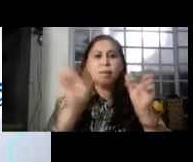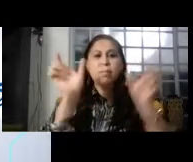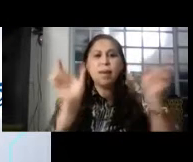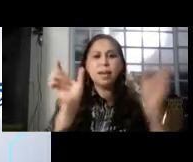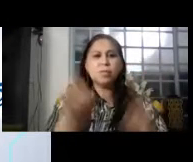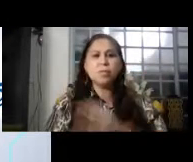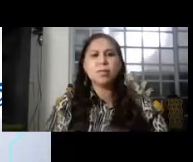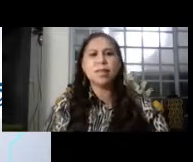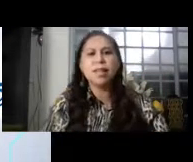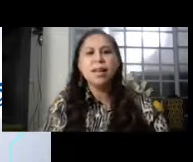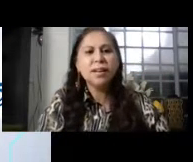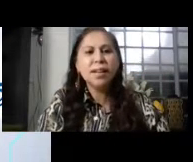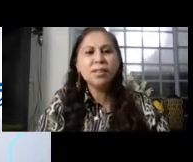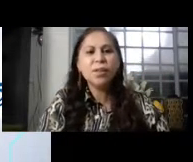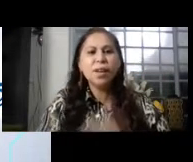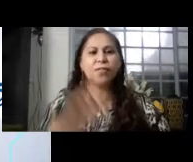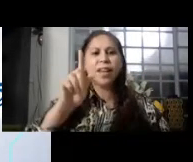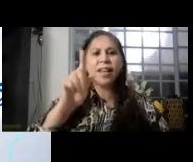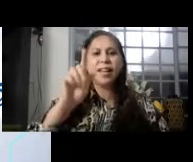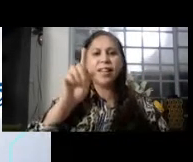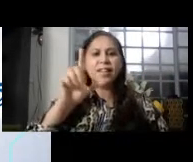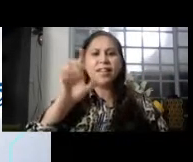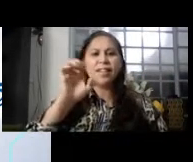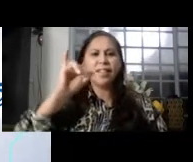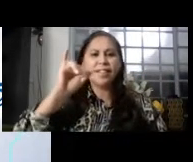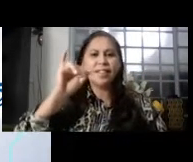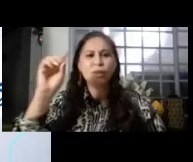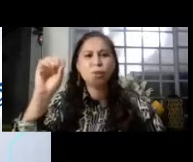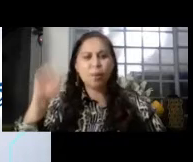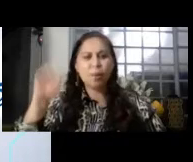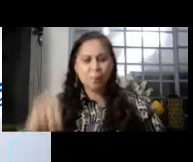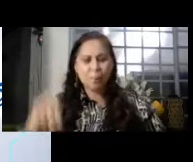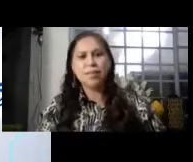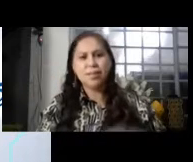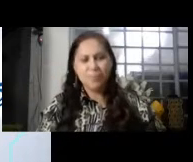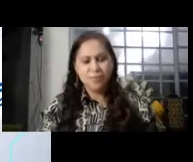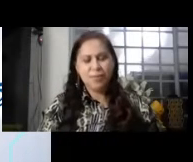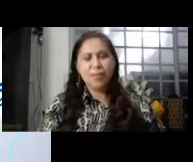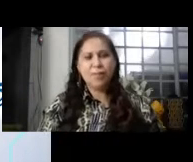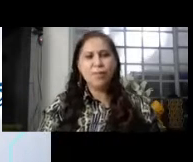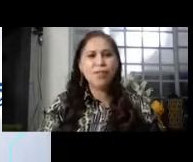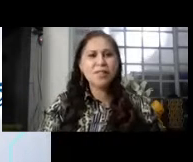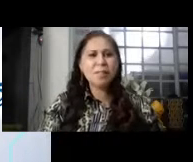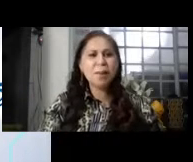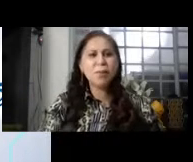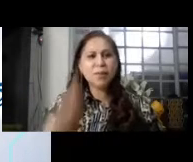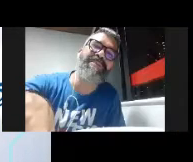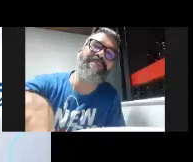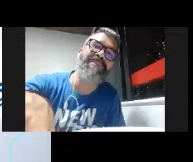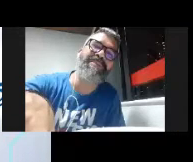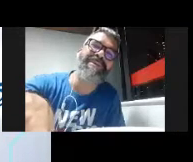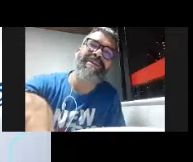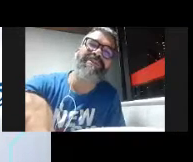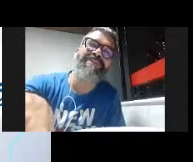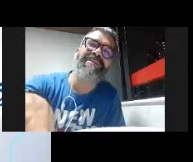expressões é o que marca as duas frases. Gleidson quer falar? Ele levantou a mão. Não Não, vai fazer não,